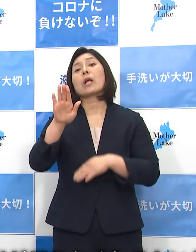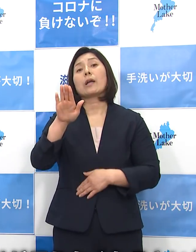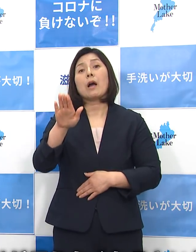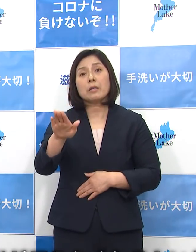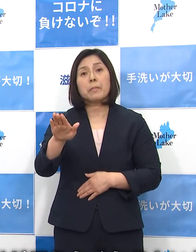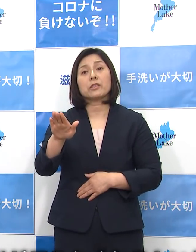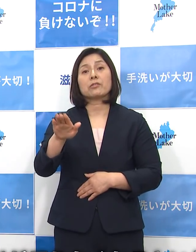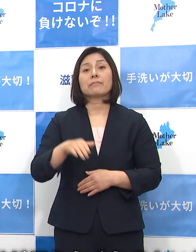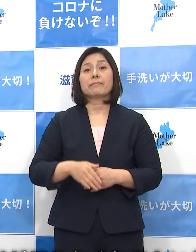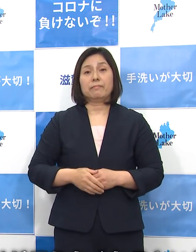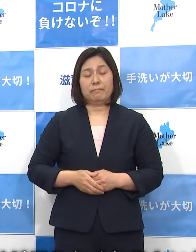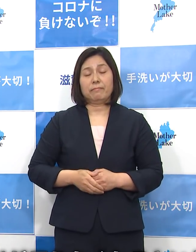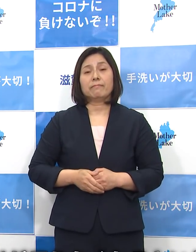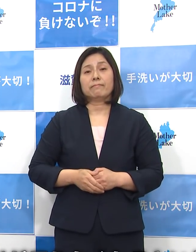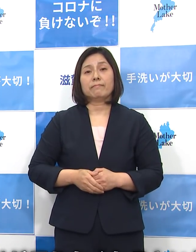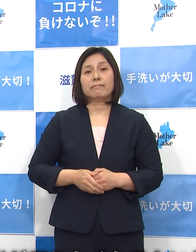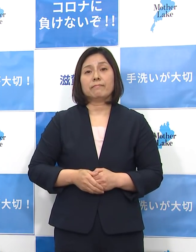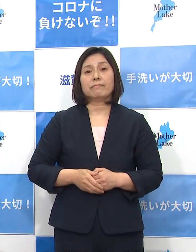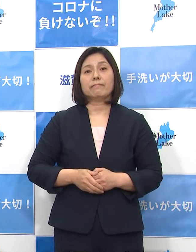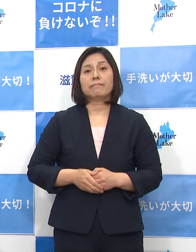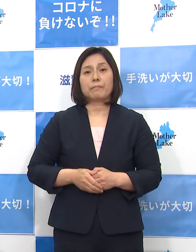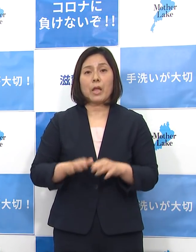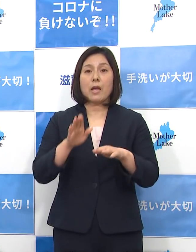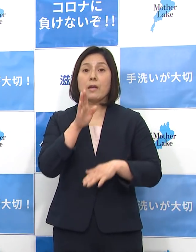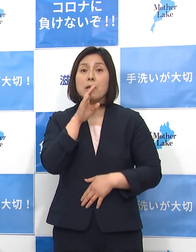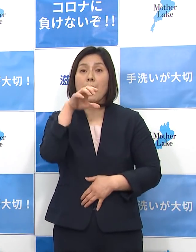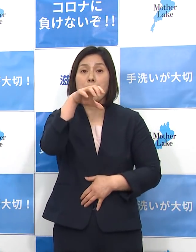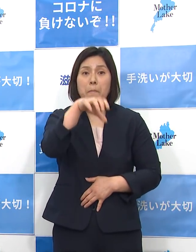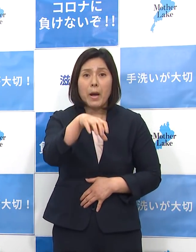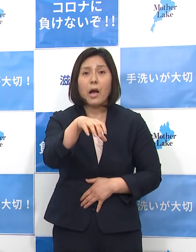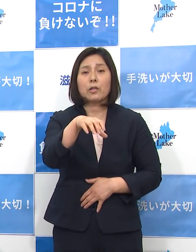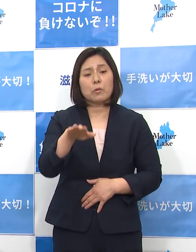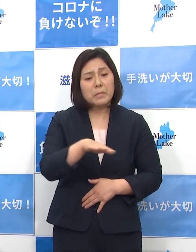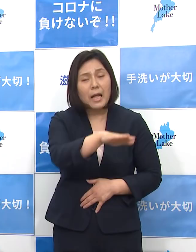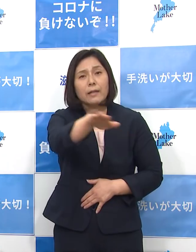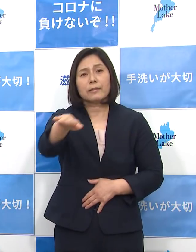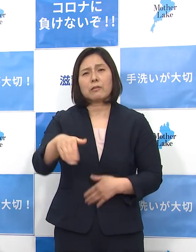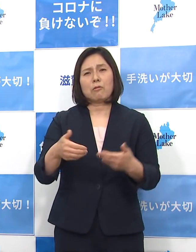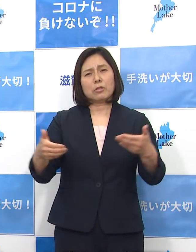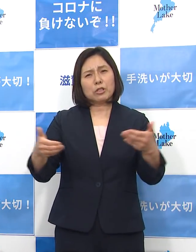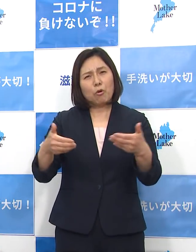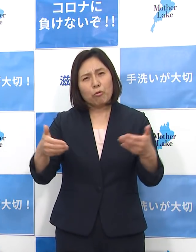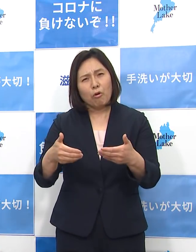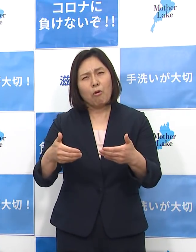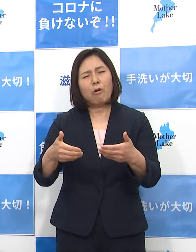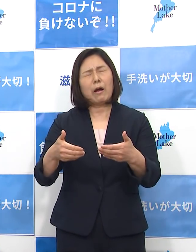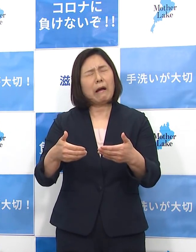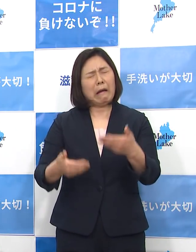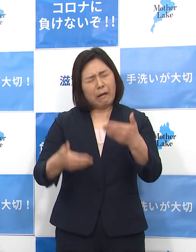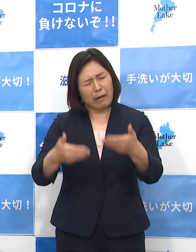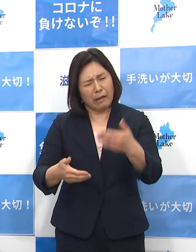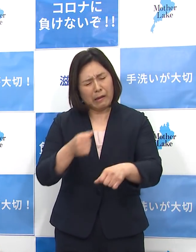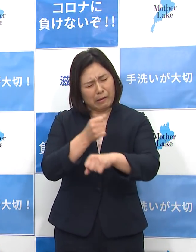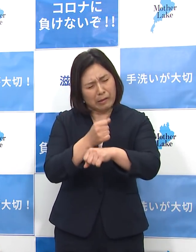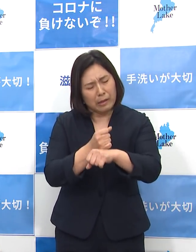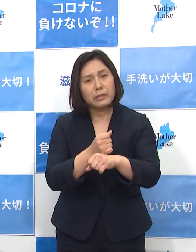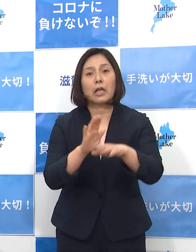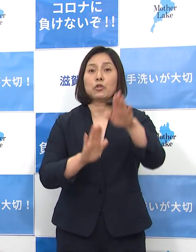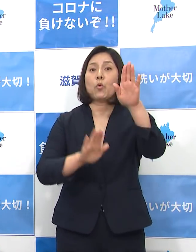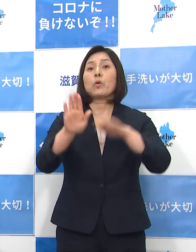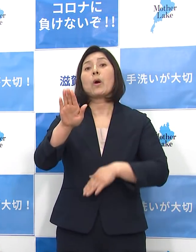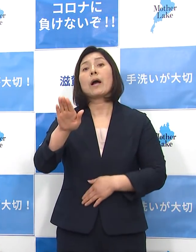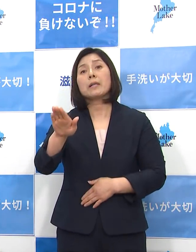発生しつつありますし現場の皆様方の仕事も大変厳しい状況に